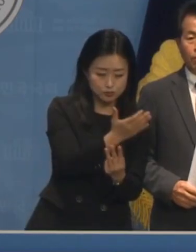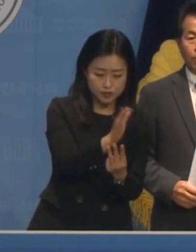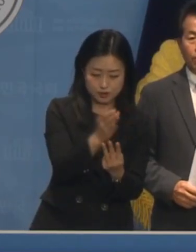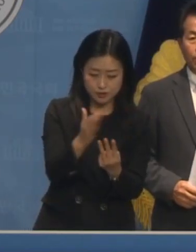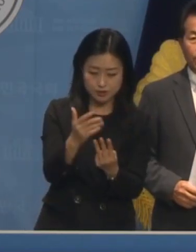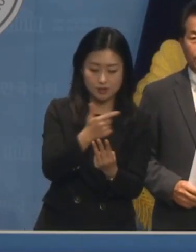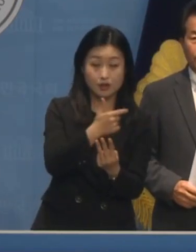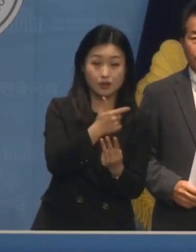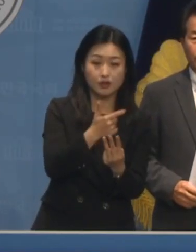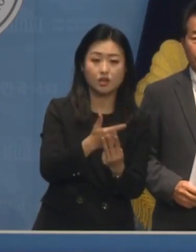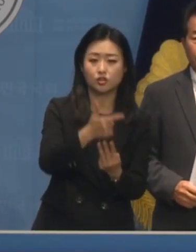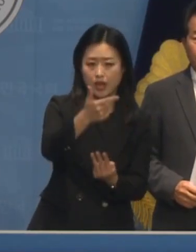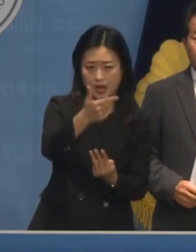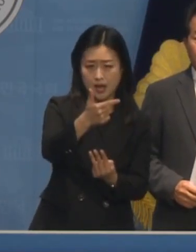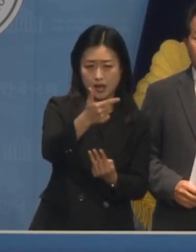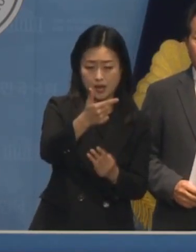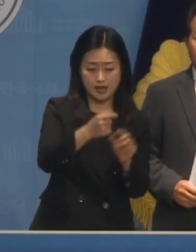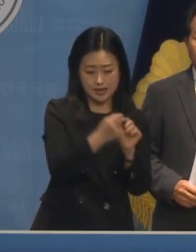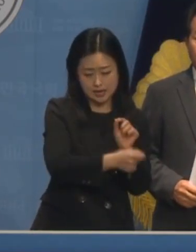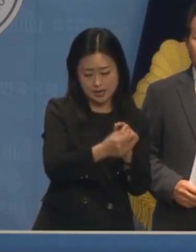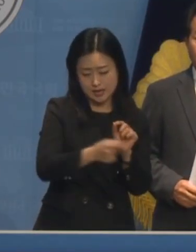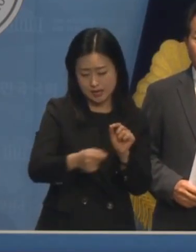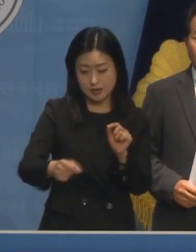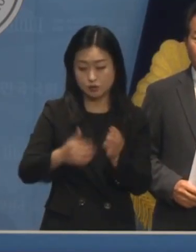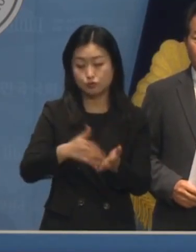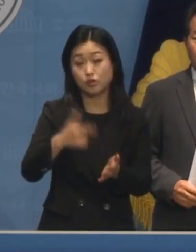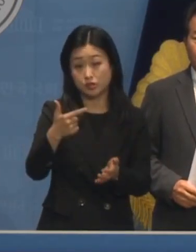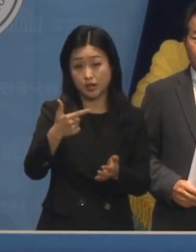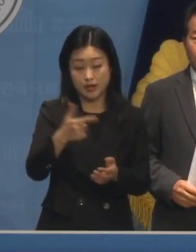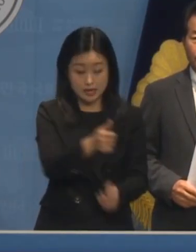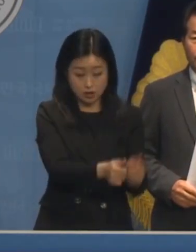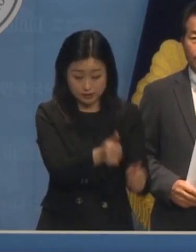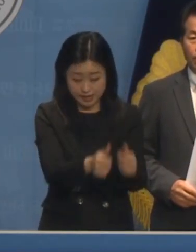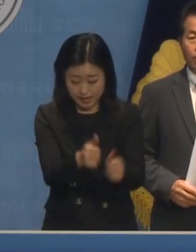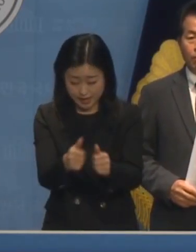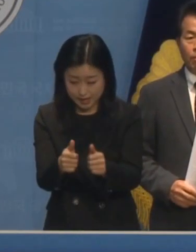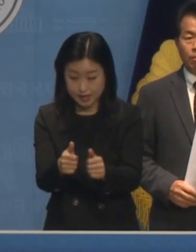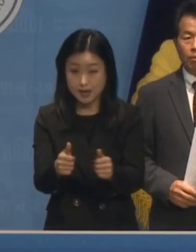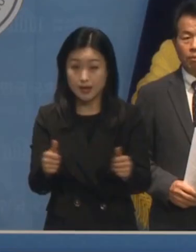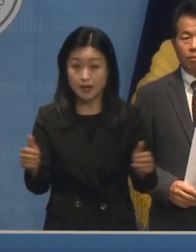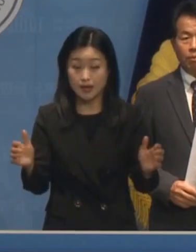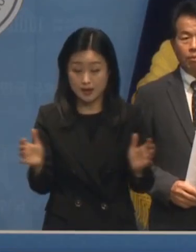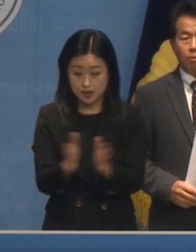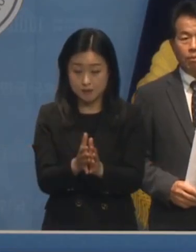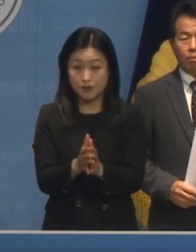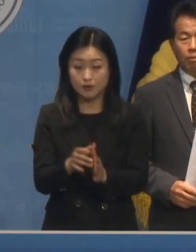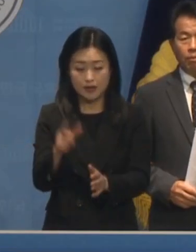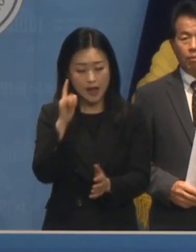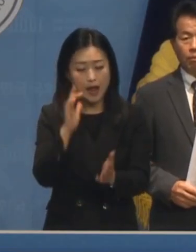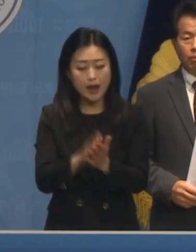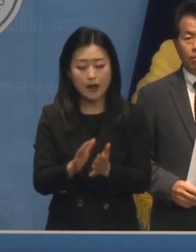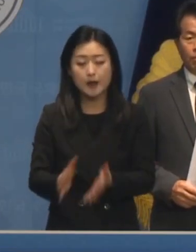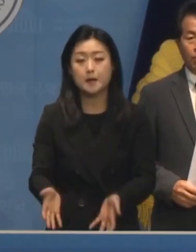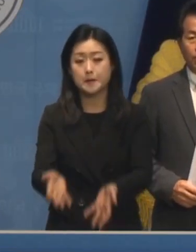쪼개고 심지어 경쟁을 유도하기 위해 아웃소싱을 언급하고